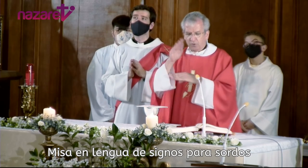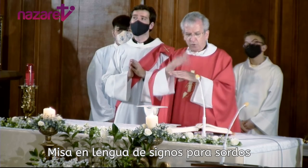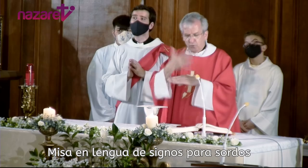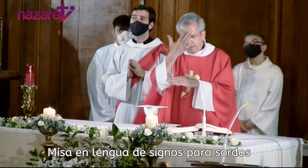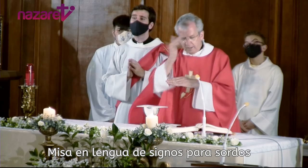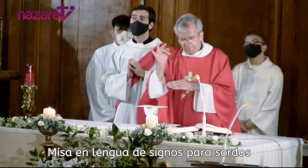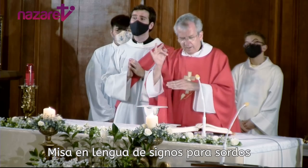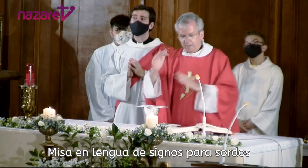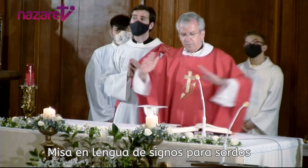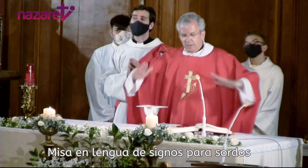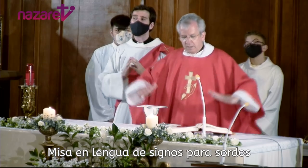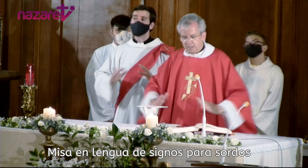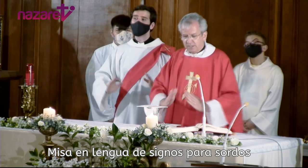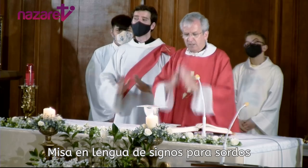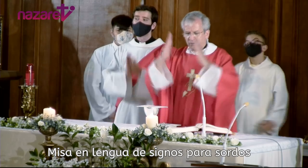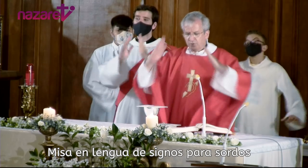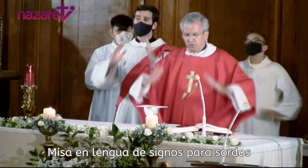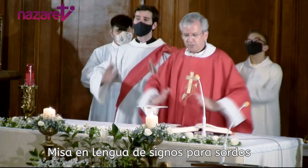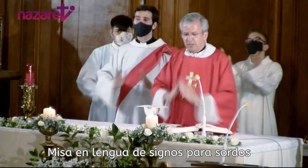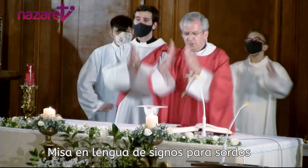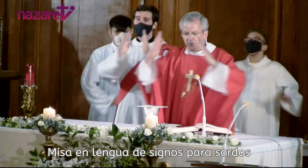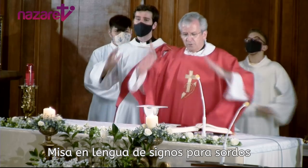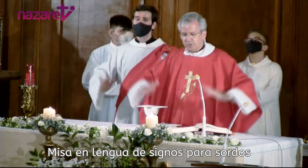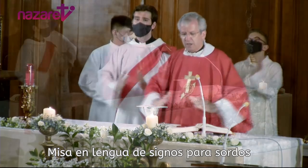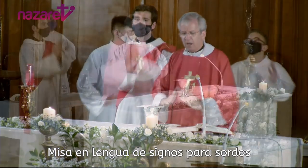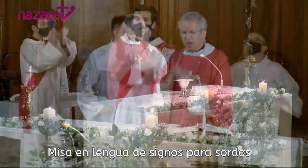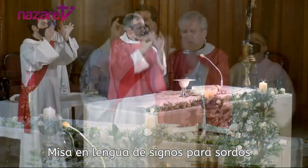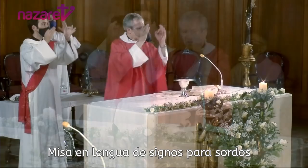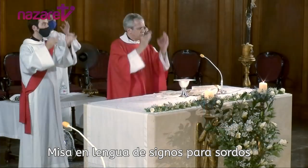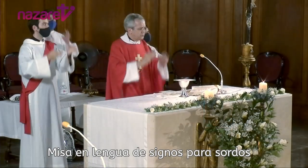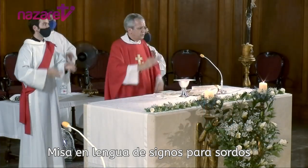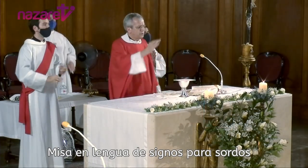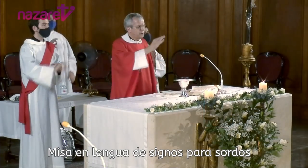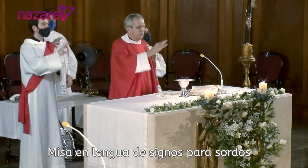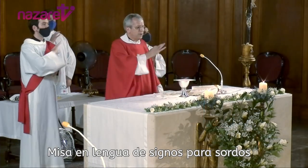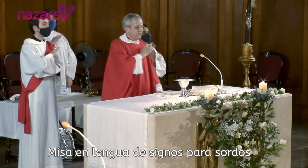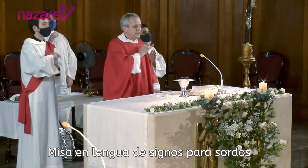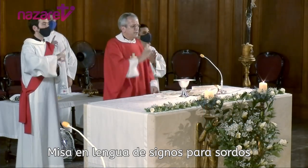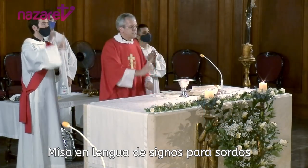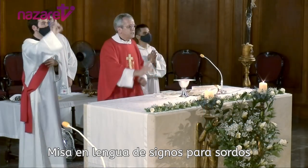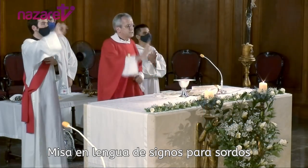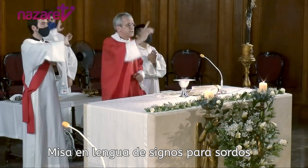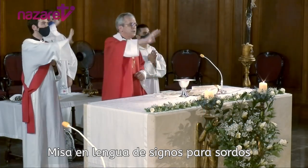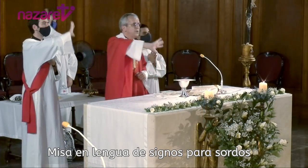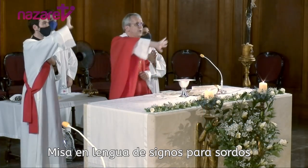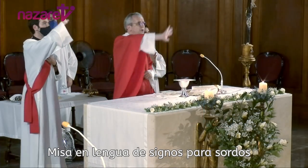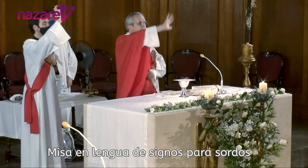con humilde fe: Santo, santo, santo es el Señor